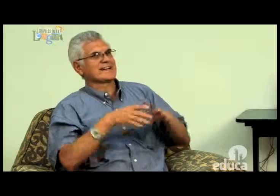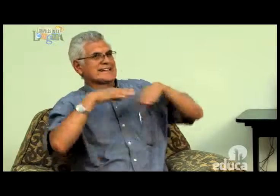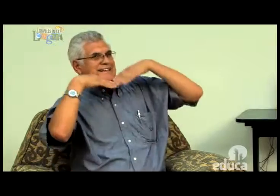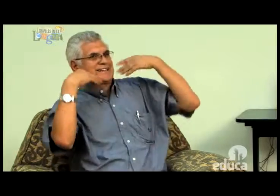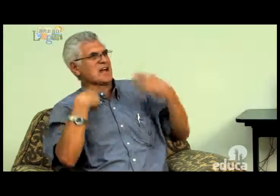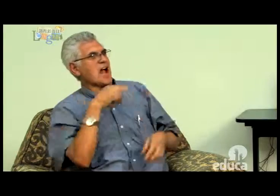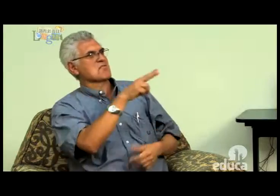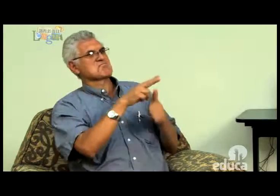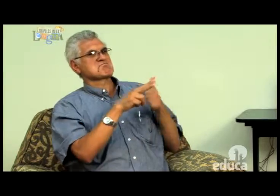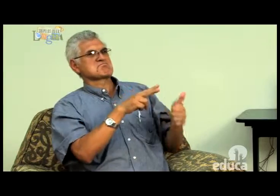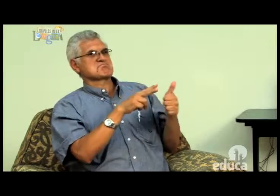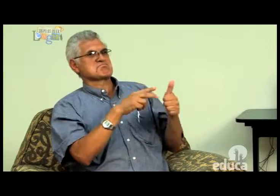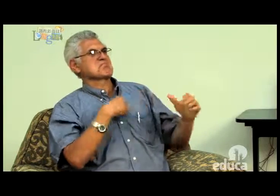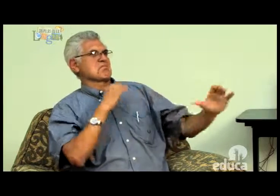la comunicación va a ser difícil.